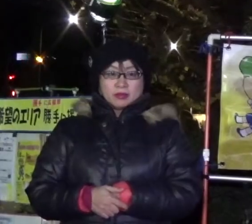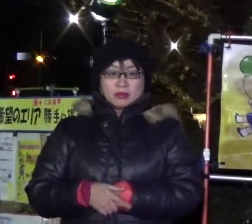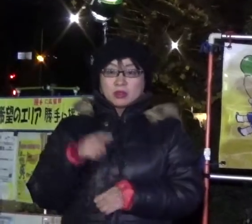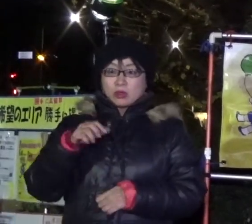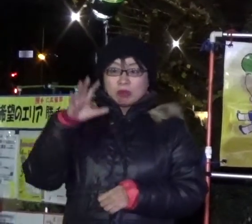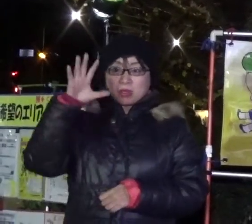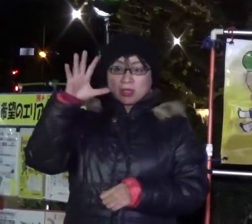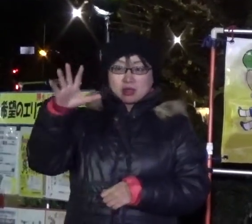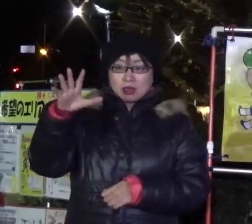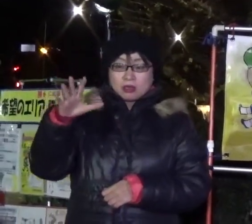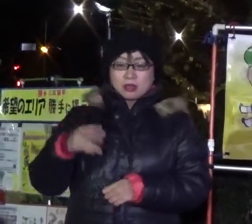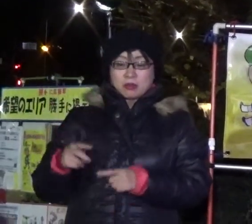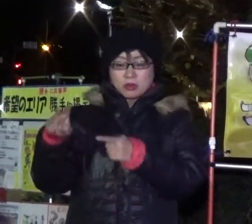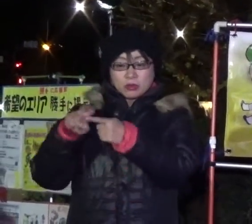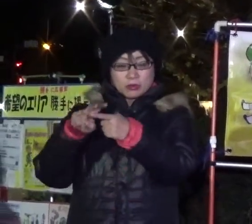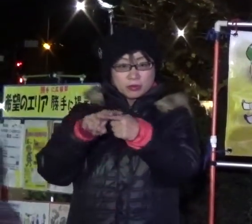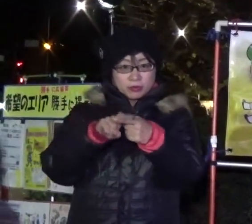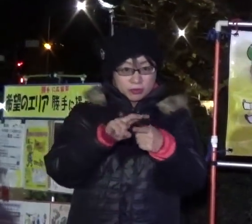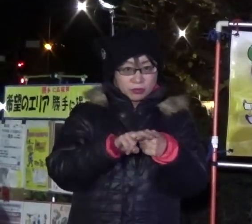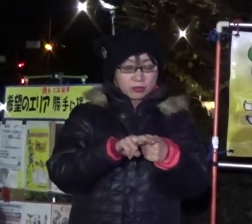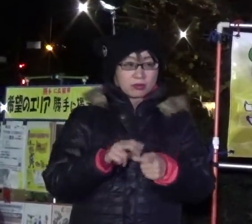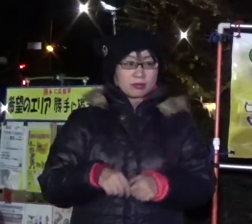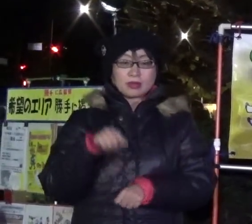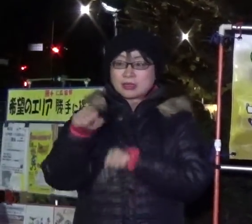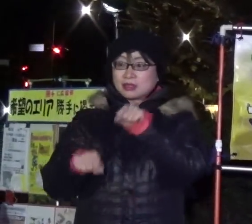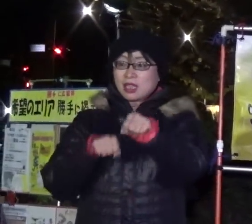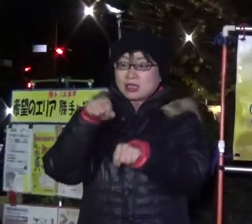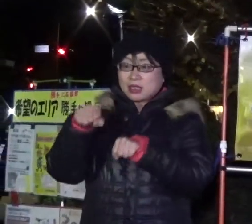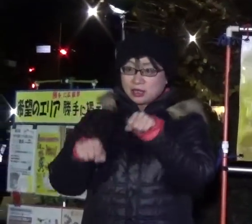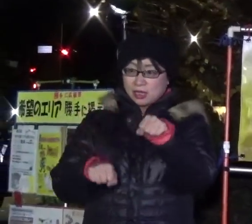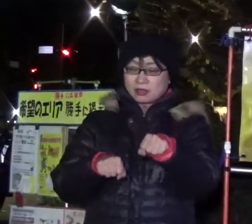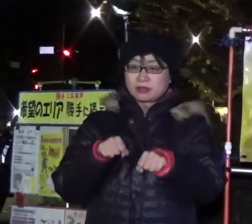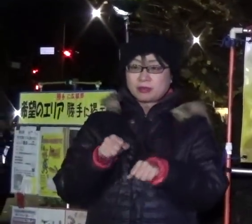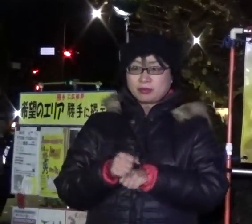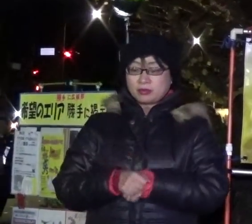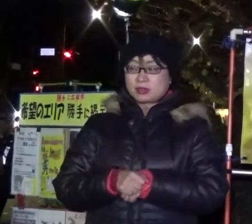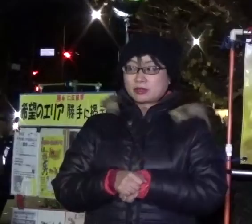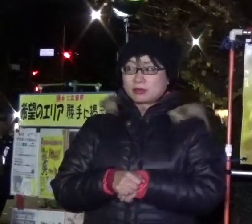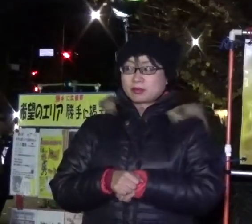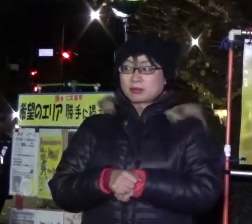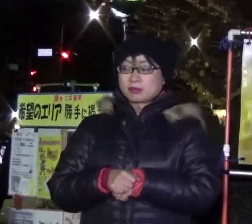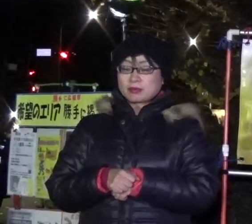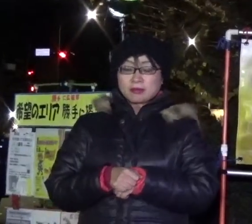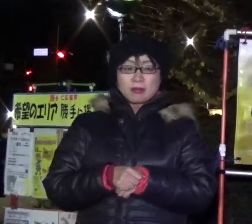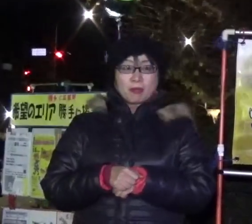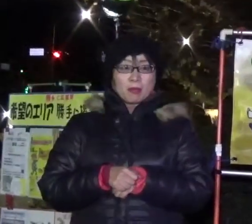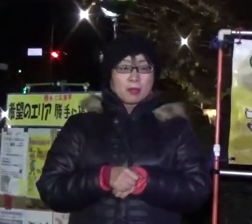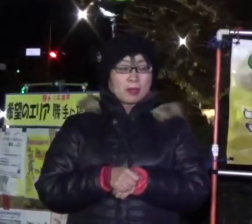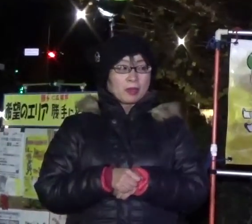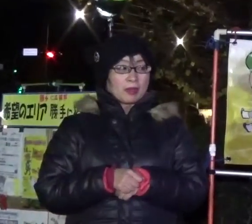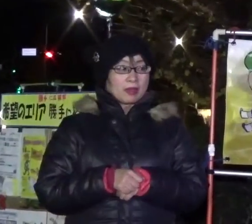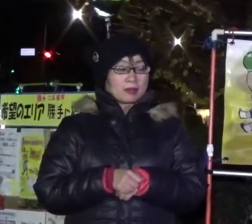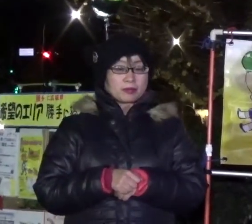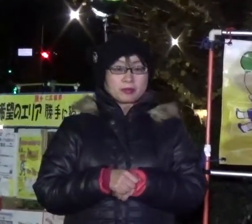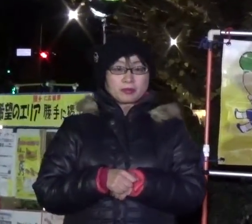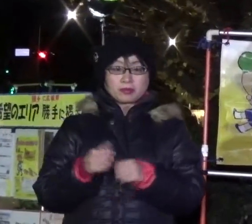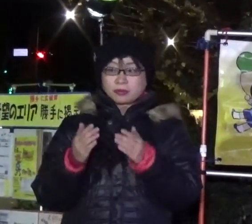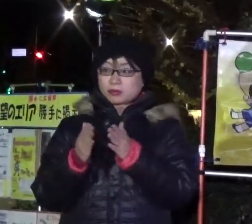アの初めの頃からずっと参加されていた自転車隊のニンニン母ちゃんこと、